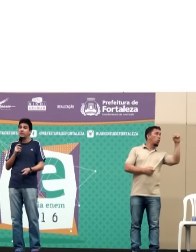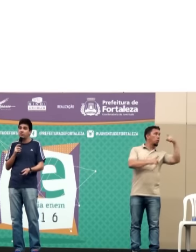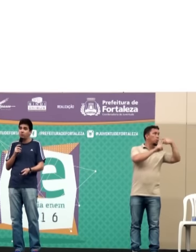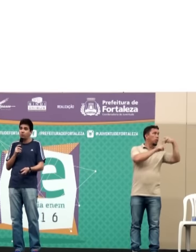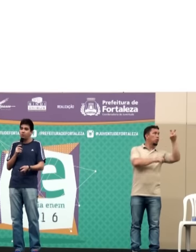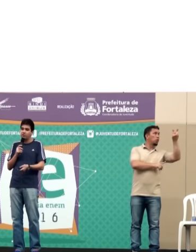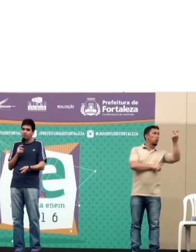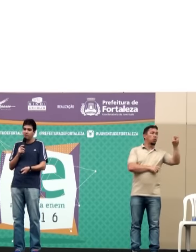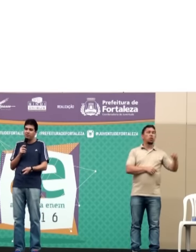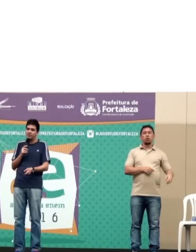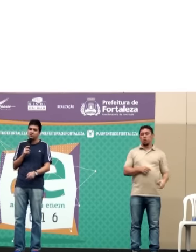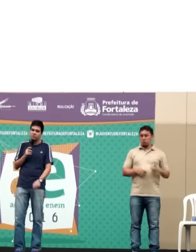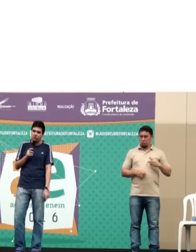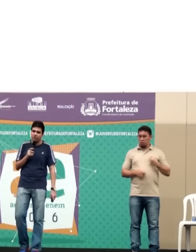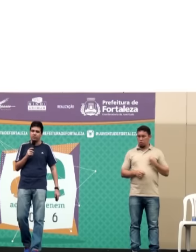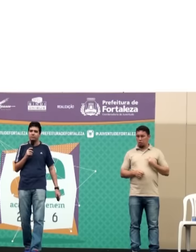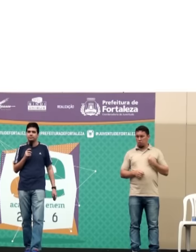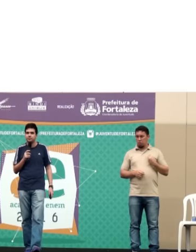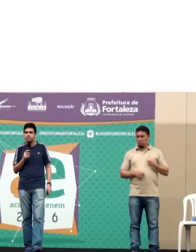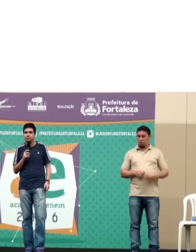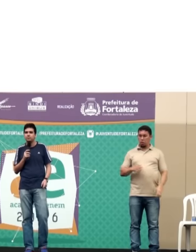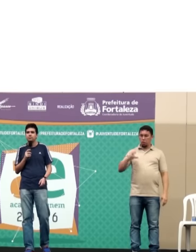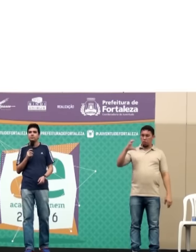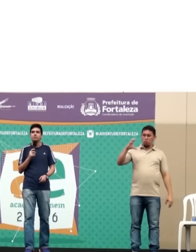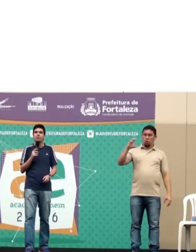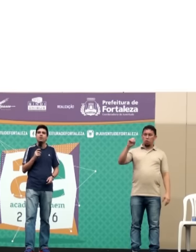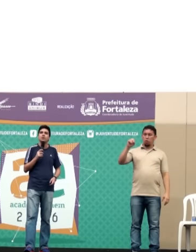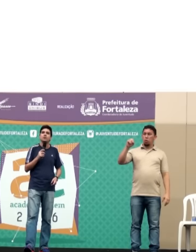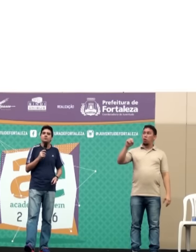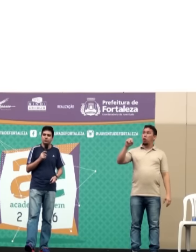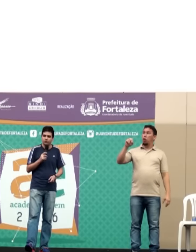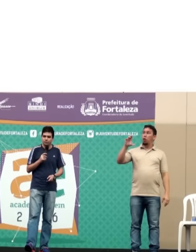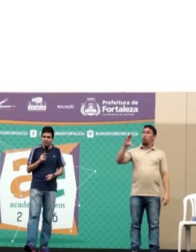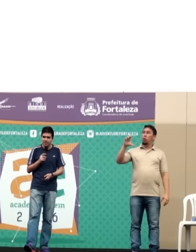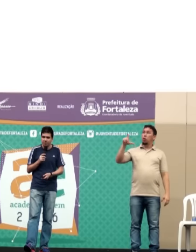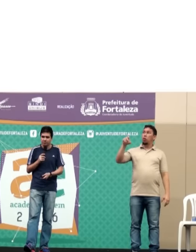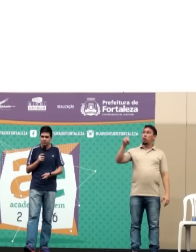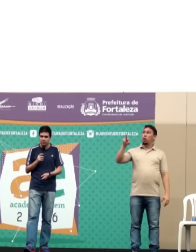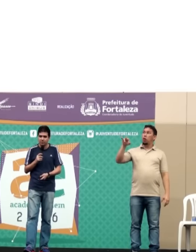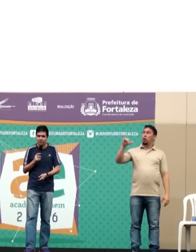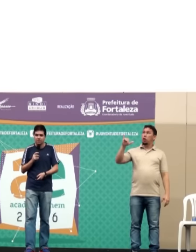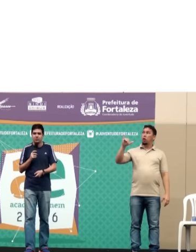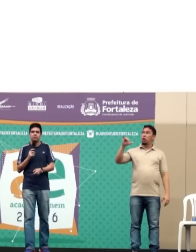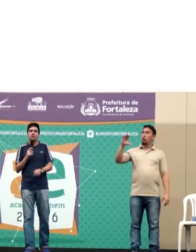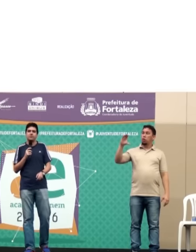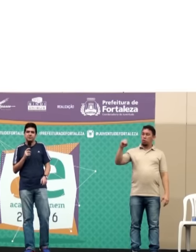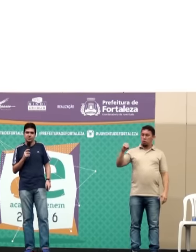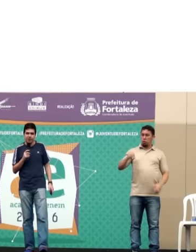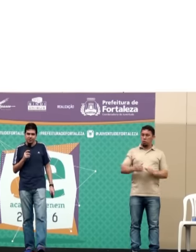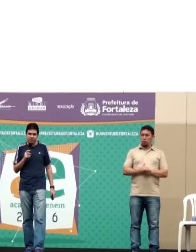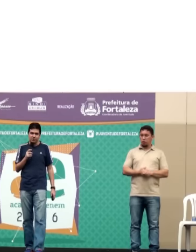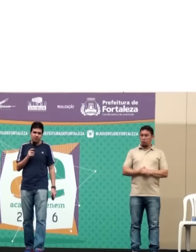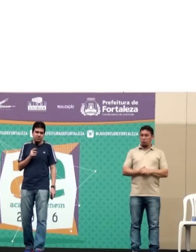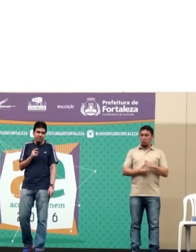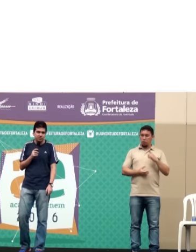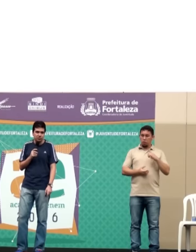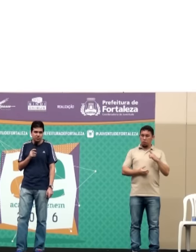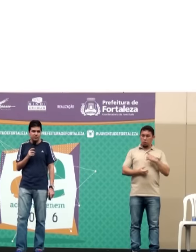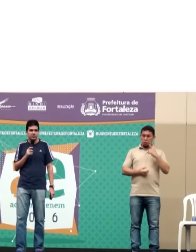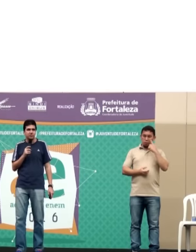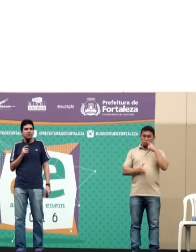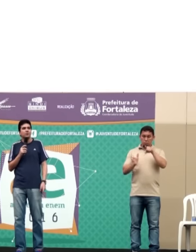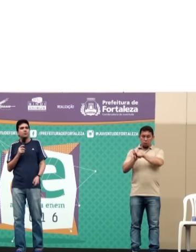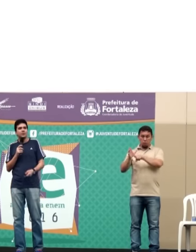sufixo ico. Então, ele é o ácido clórico. E o último exemplo. O oxigênio tem NOX